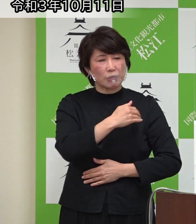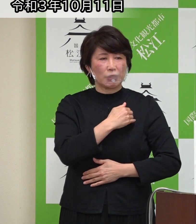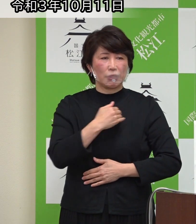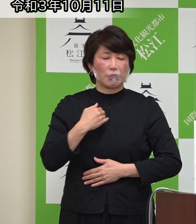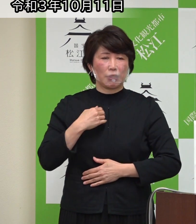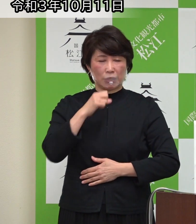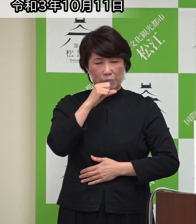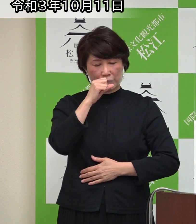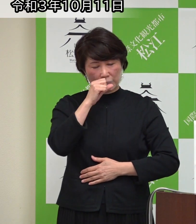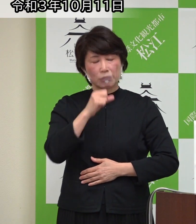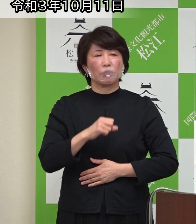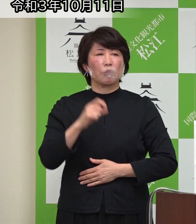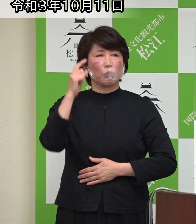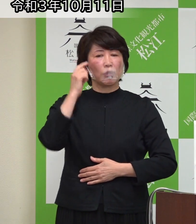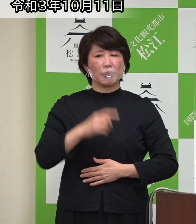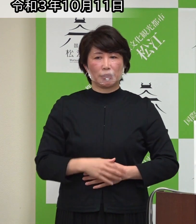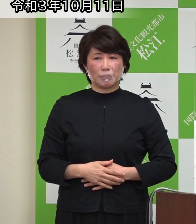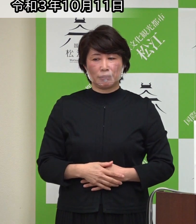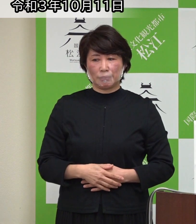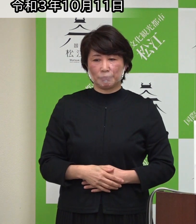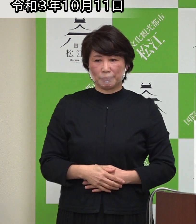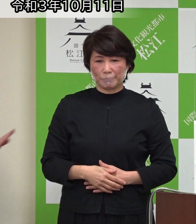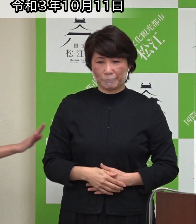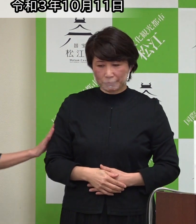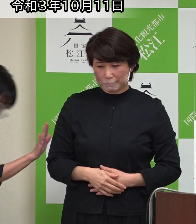。 ありがとうございました。